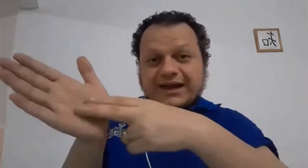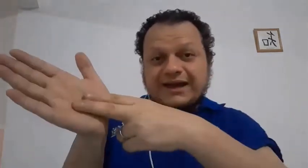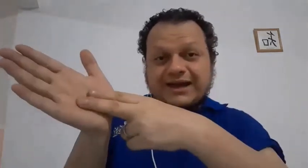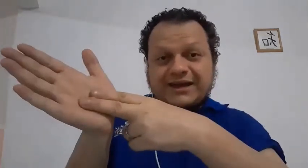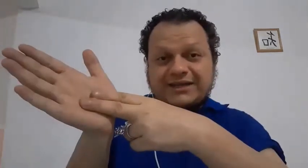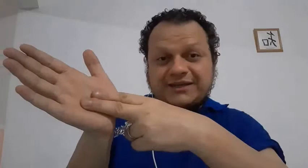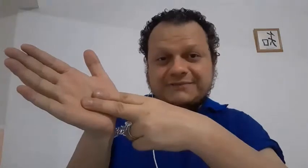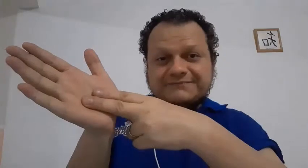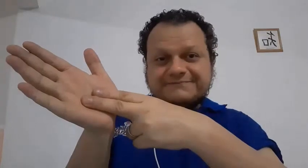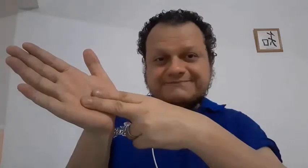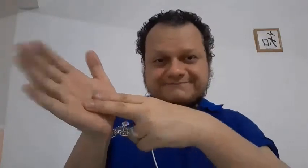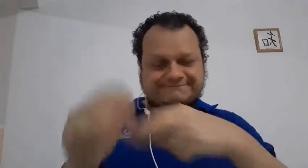N.